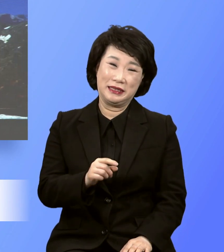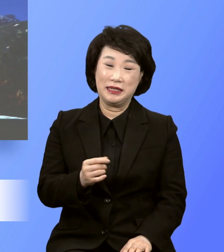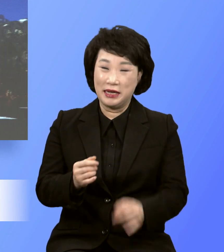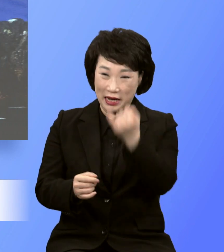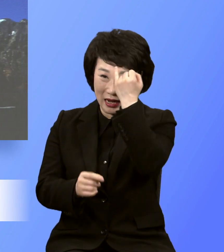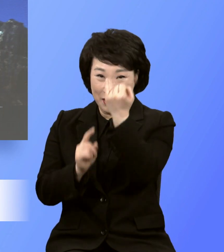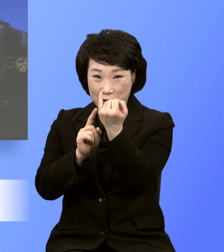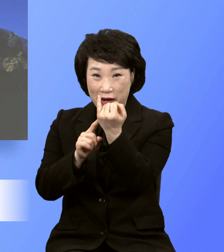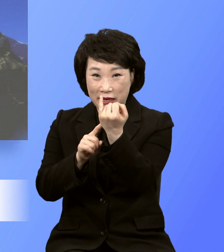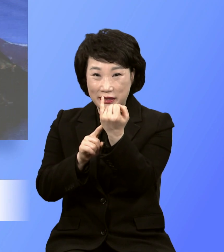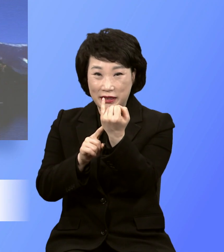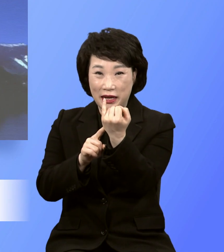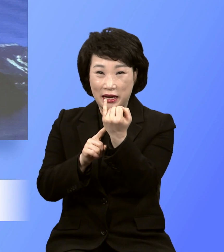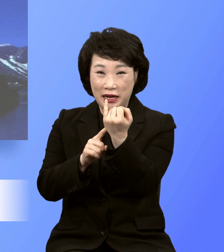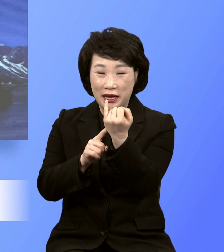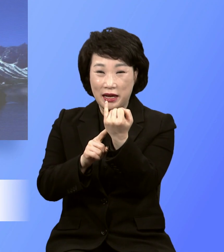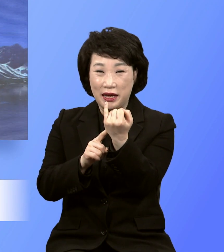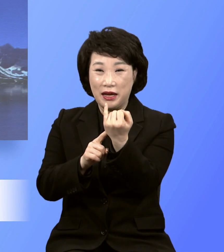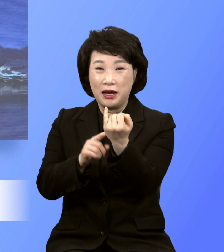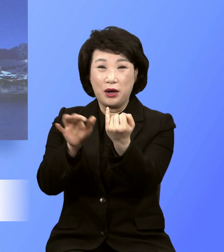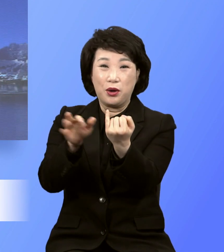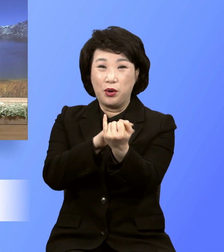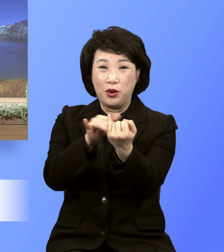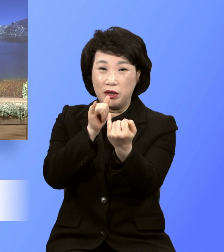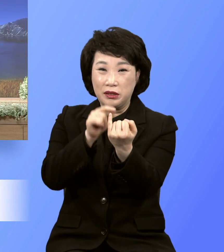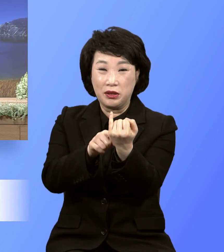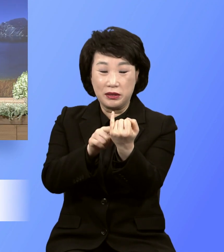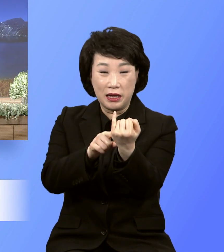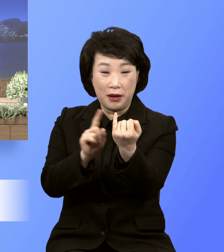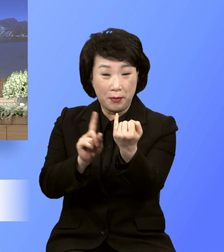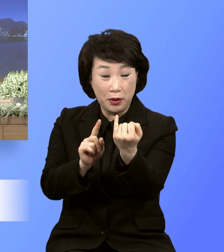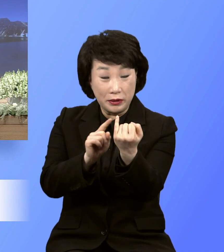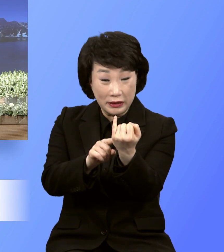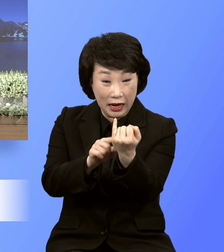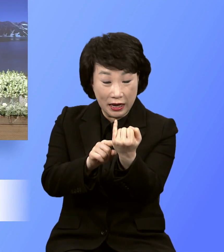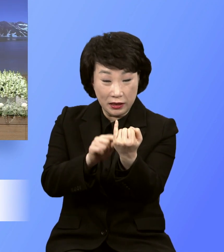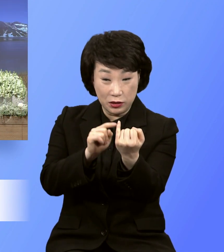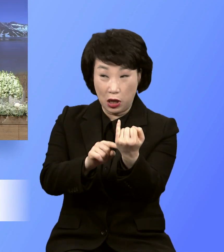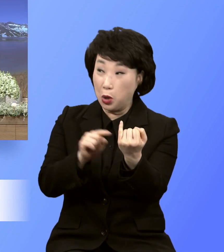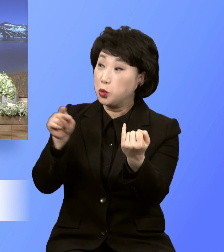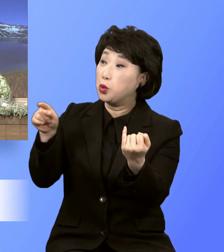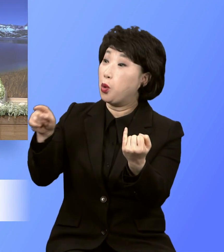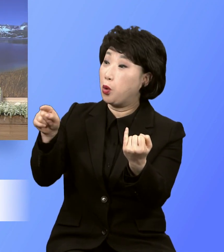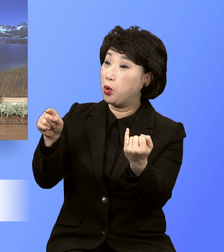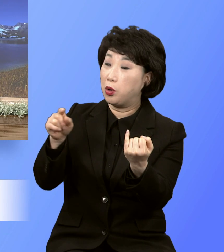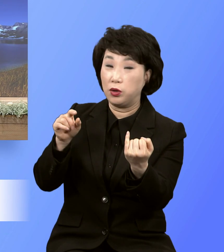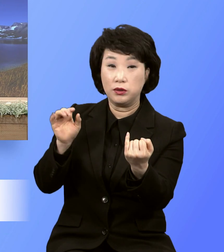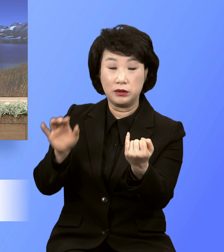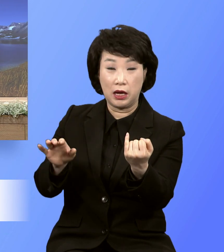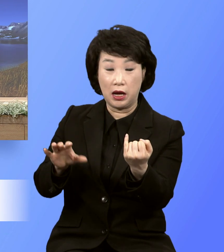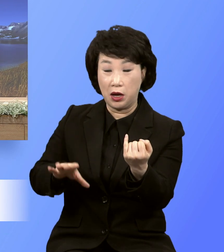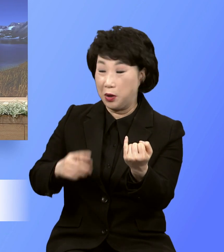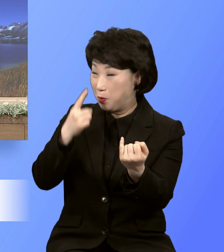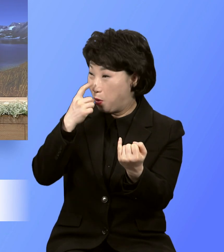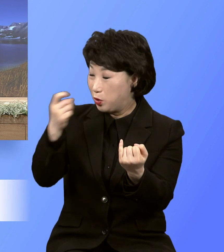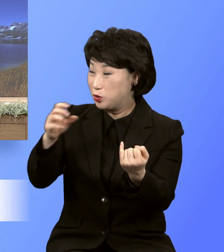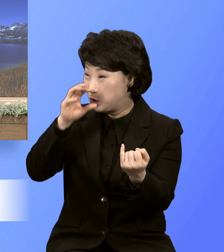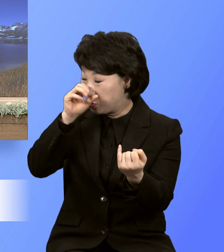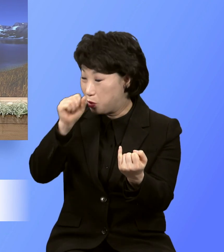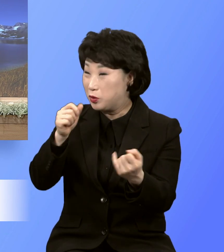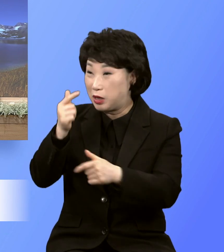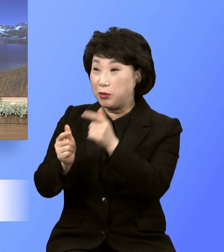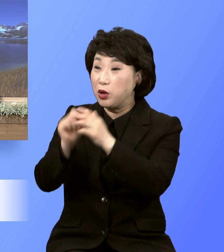여자 하와에게 뭐라고 말하느냐? 야, 너 왜 저 멋지고